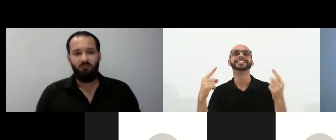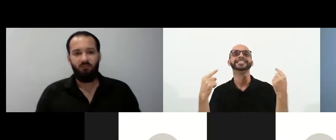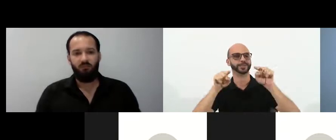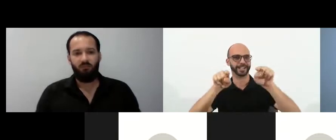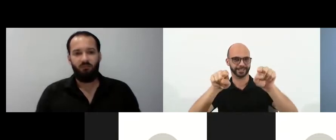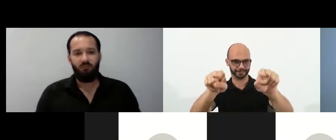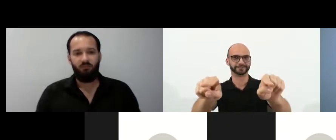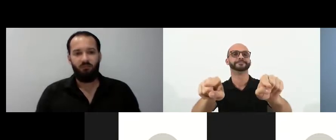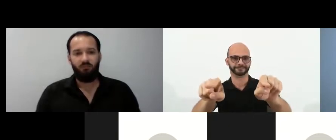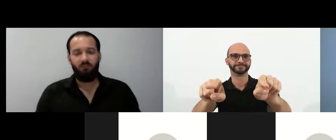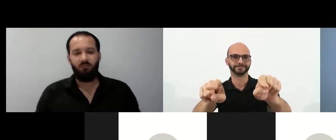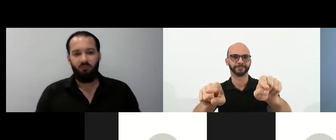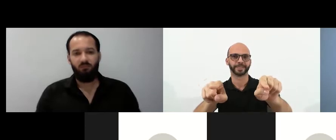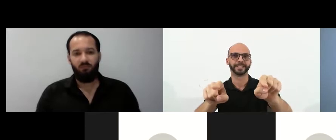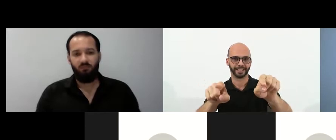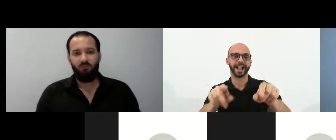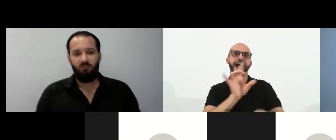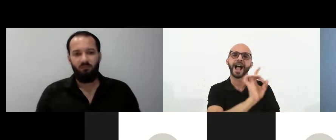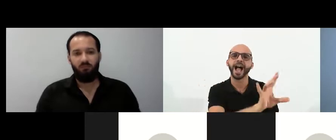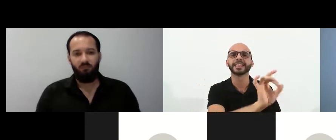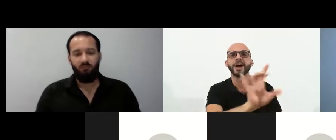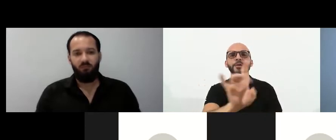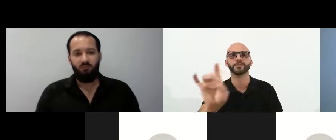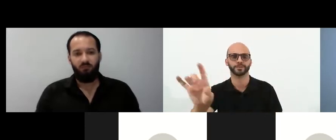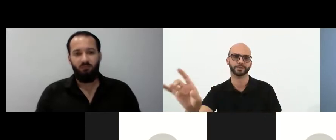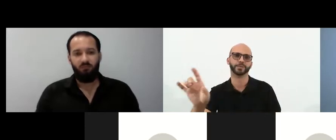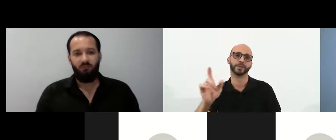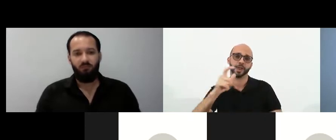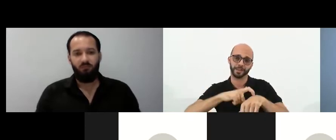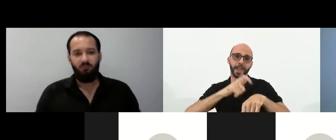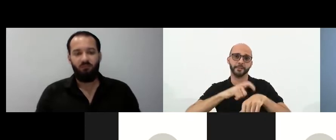era não era uma educação simultânea.